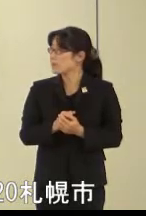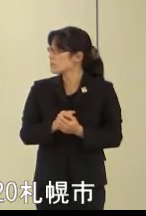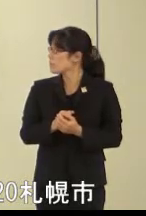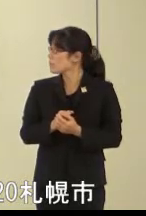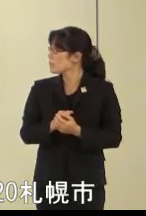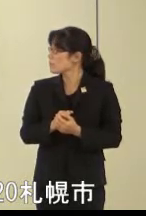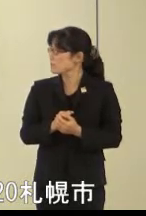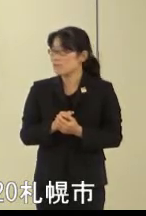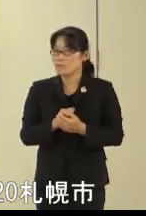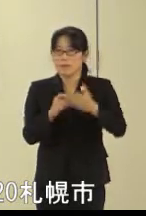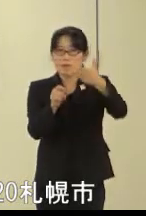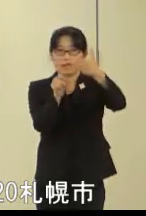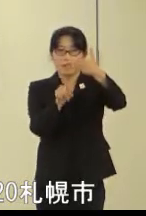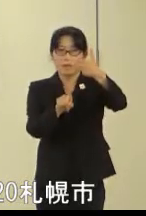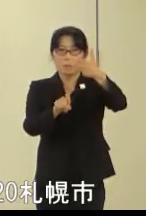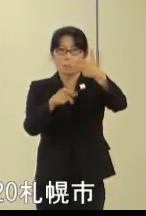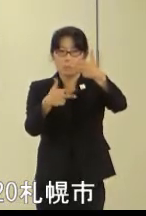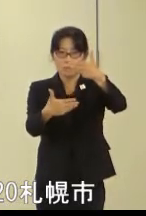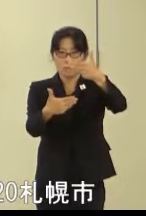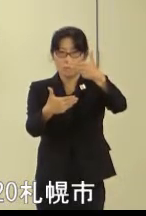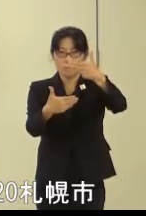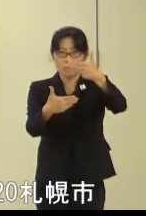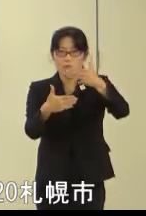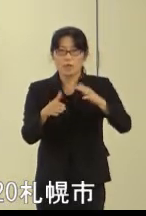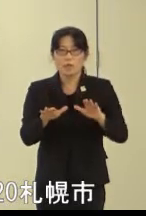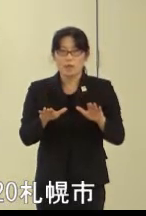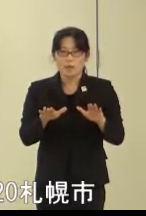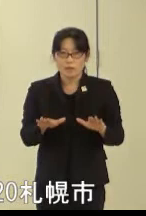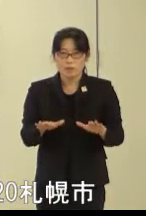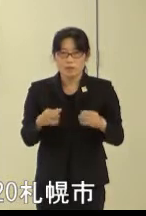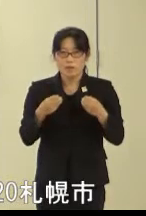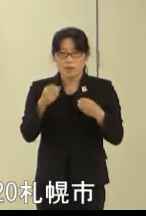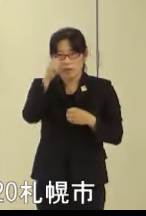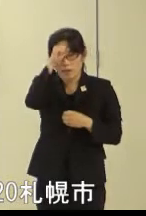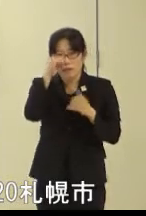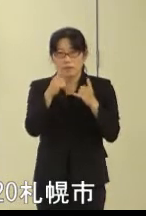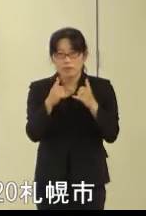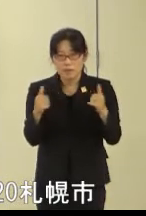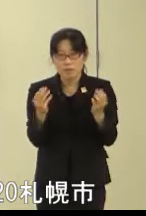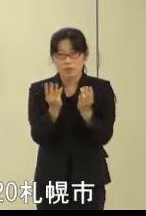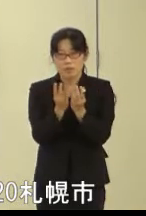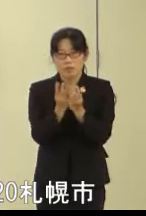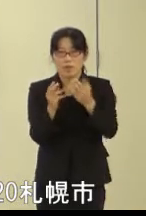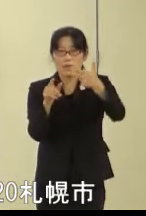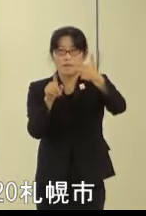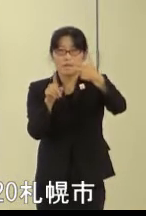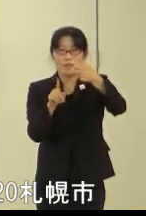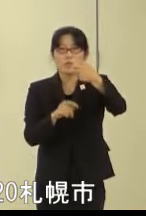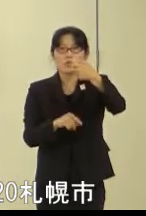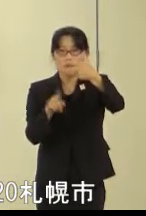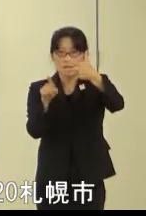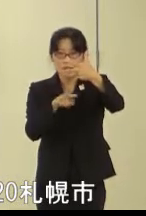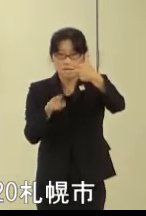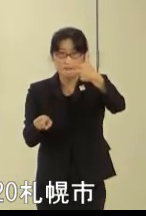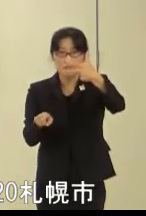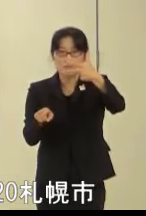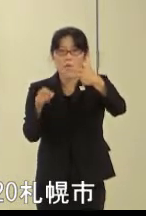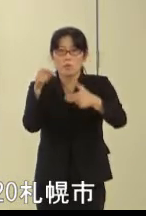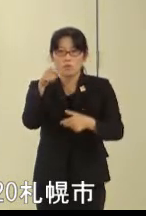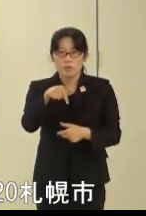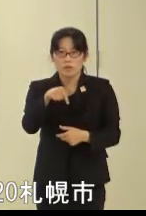十分日現在で a患者さんが77人という状況でありますでうち